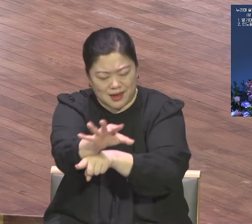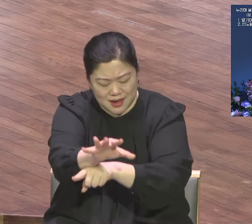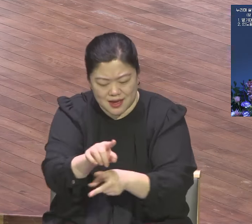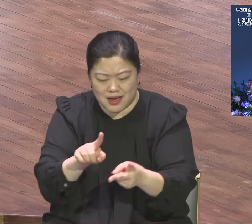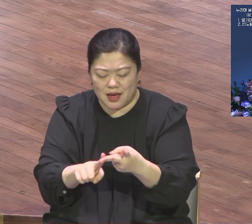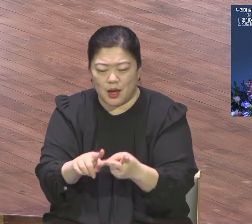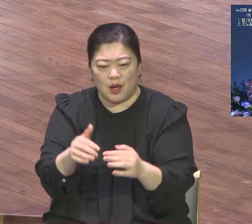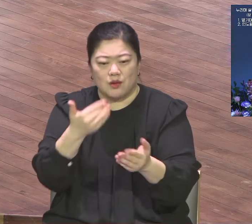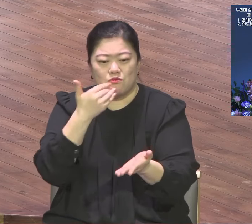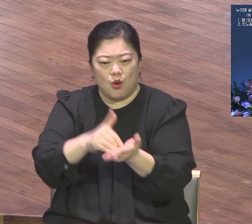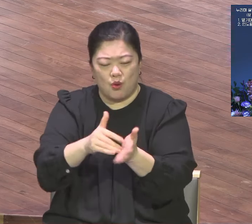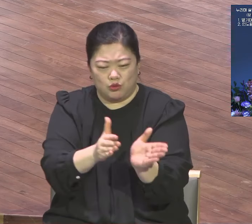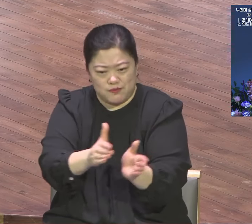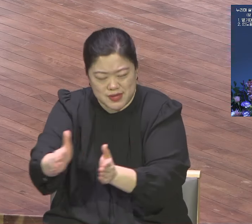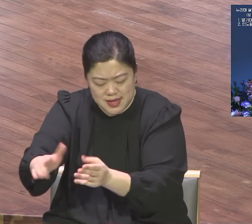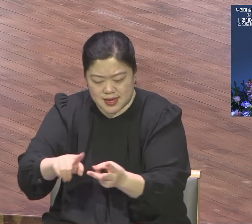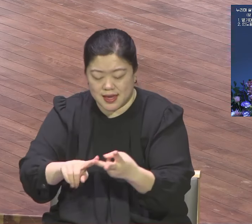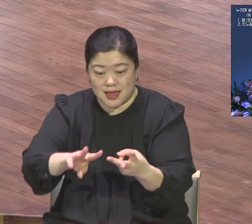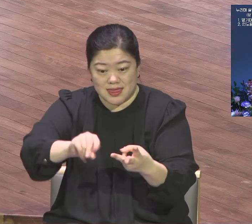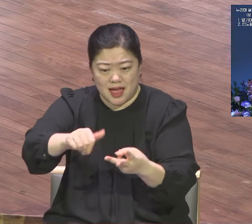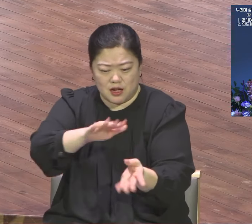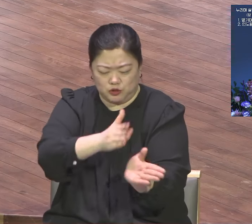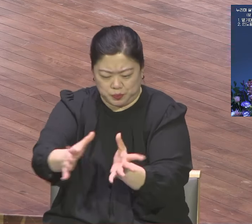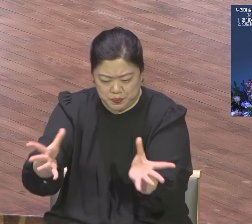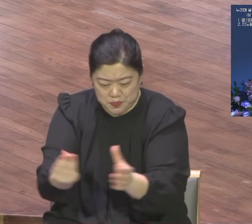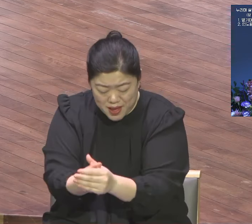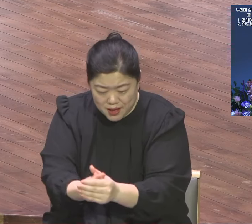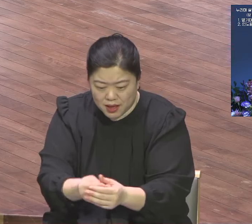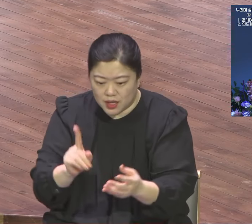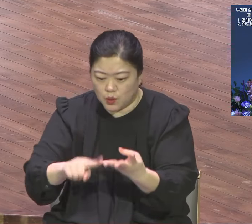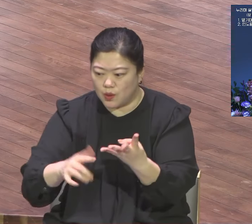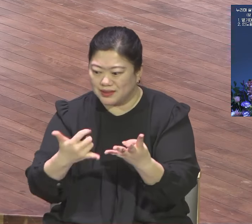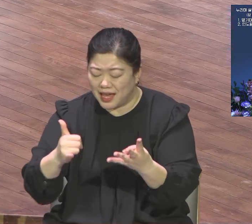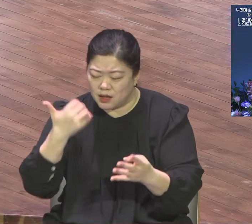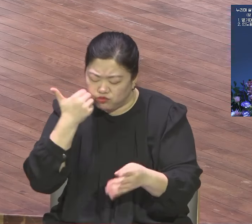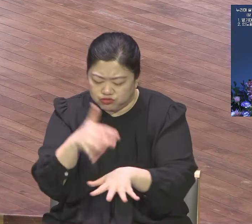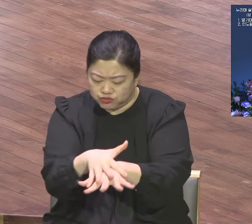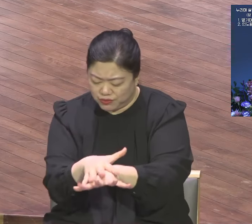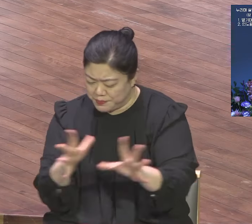죽였어요. 손에 피가 너무 많이 묻었어요.